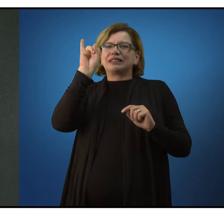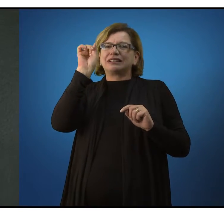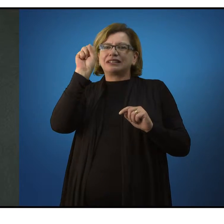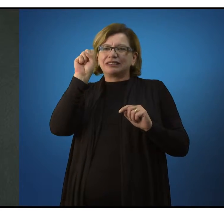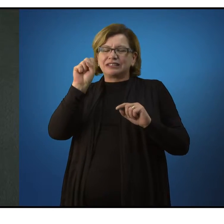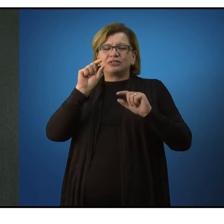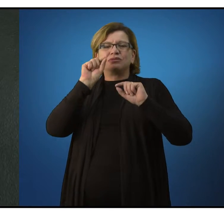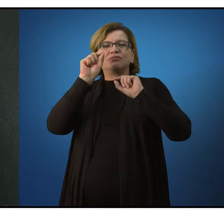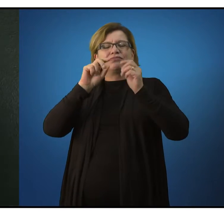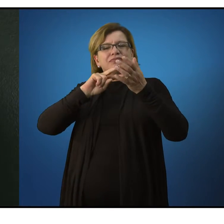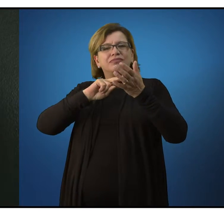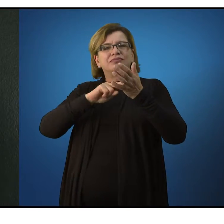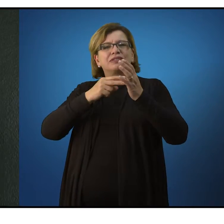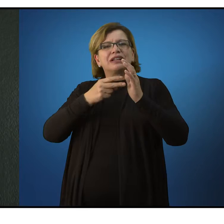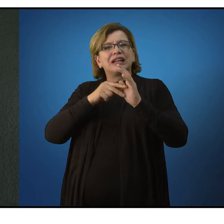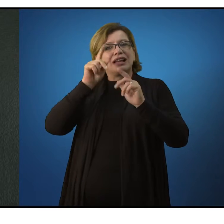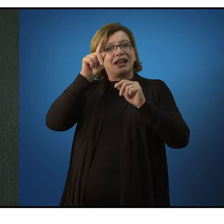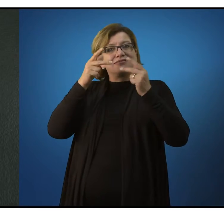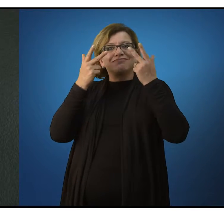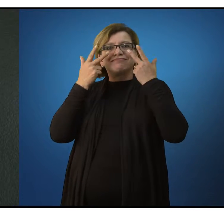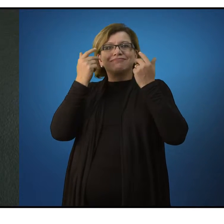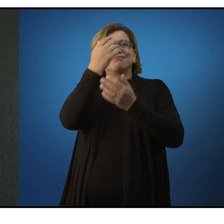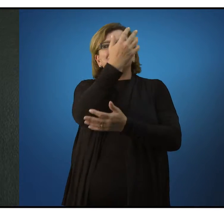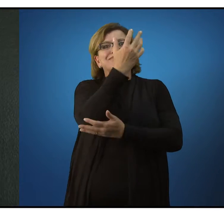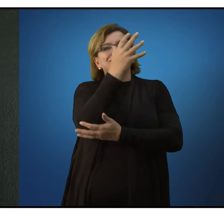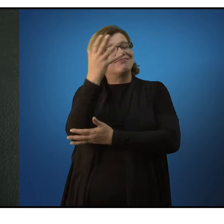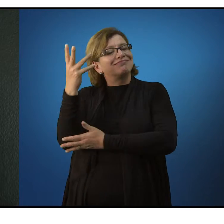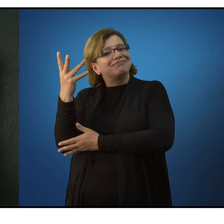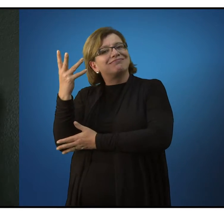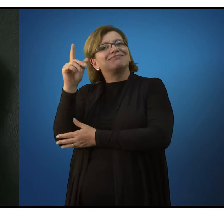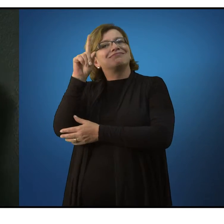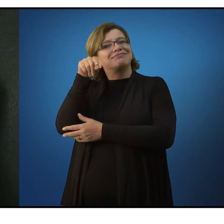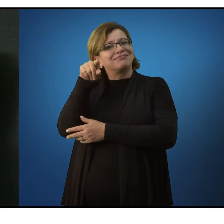Ou seja, a natureza.